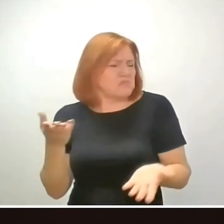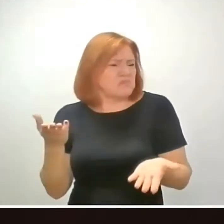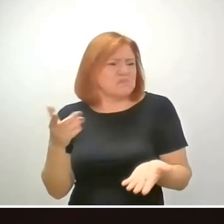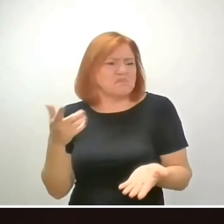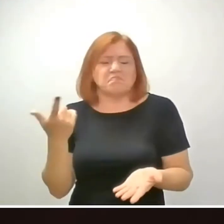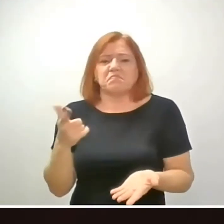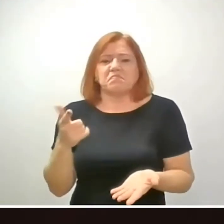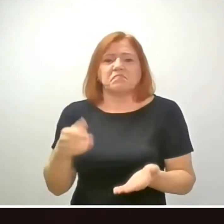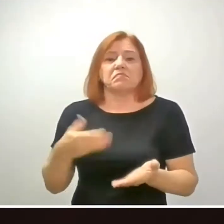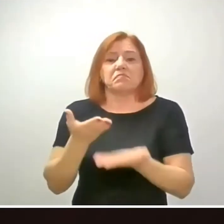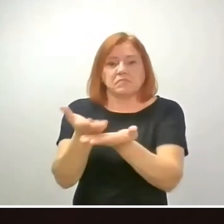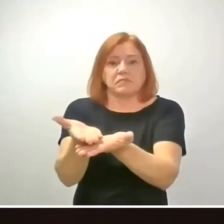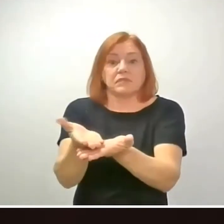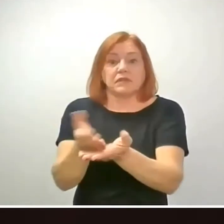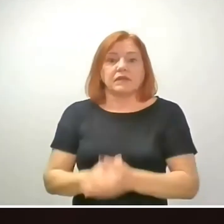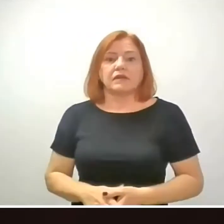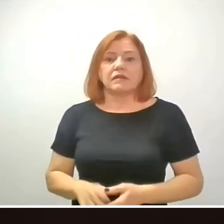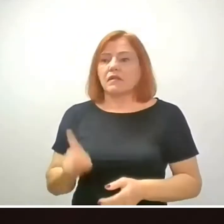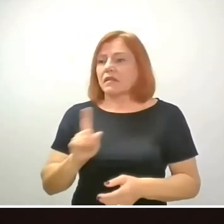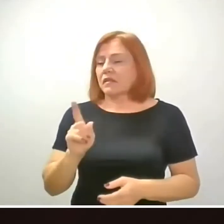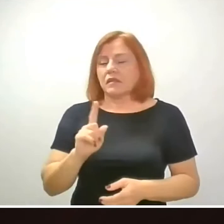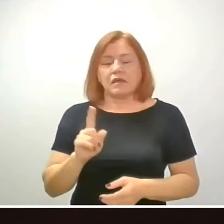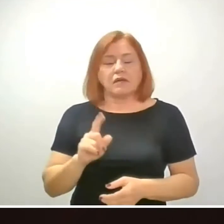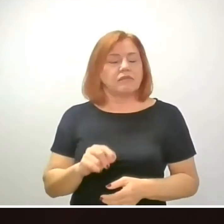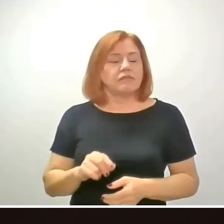Mateus 16, dá uma olhada em Mateus 16.